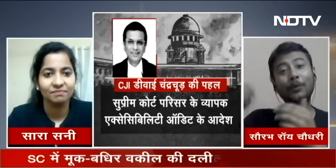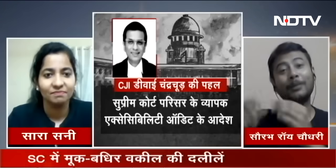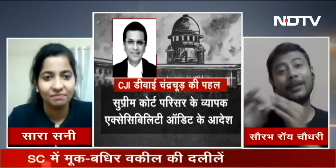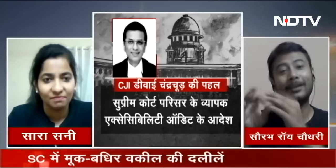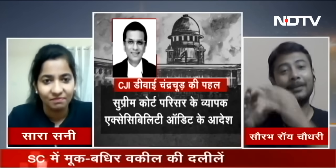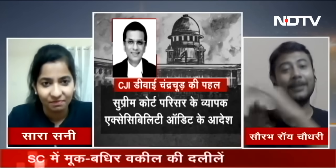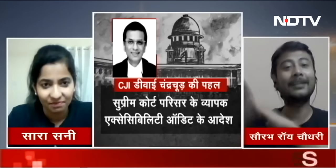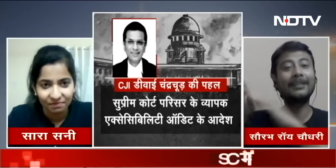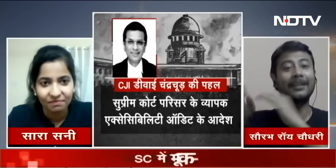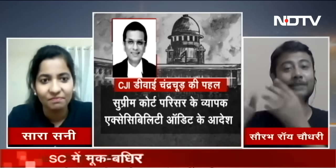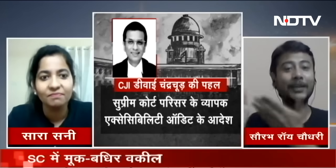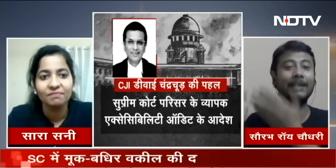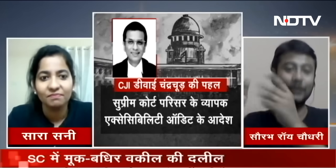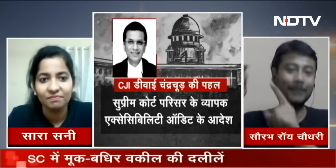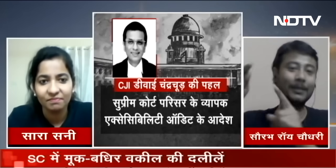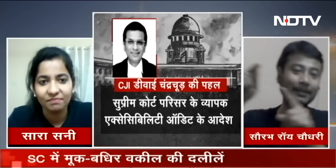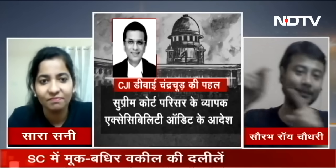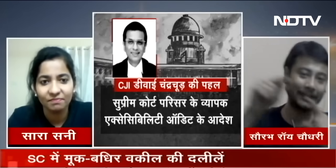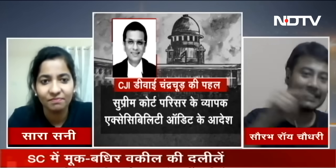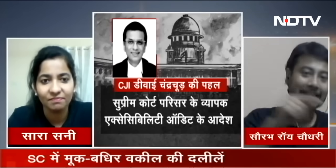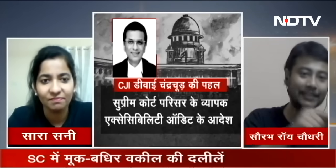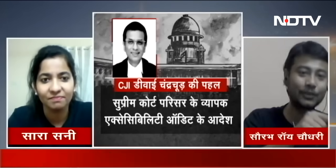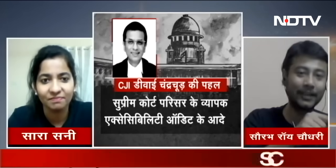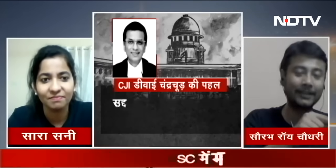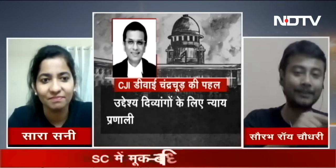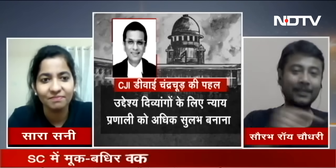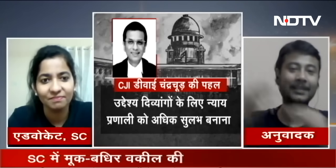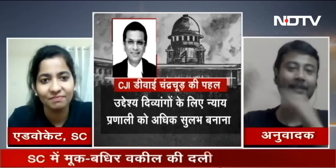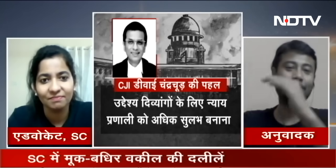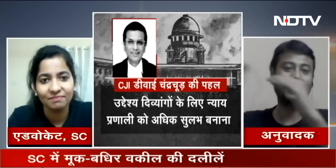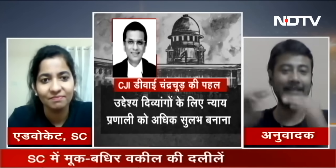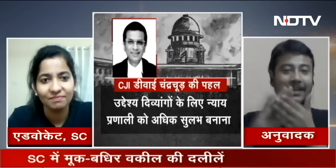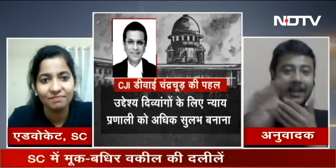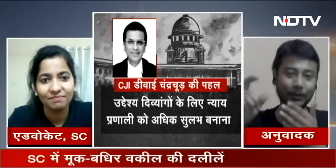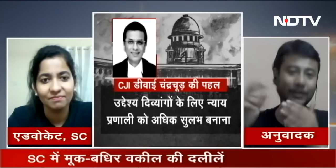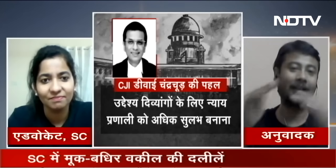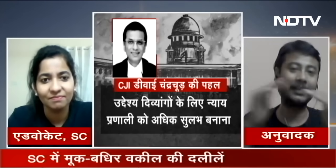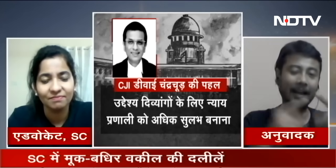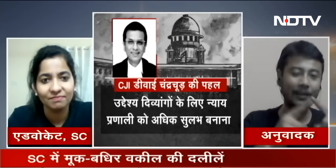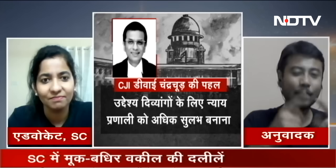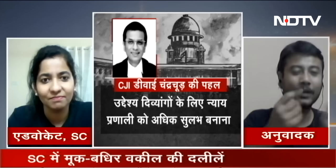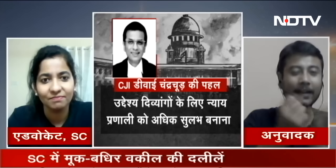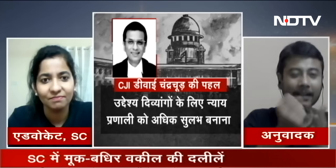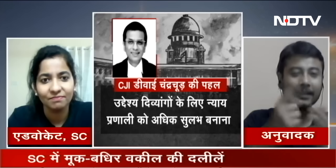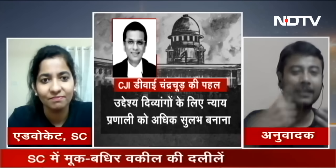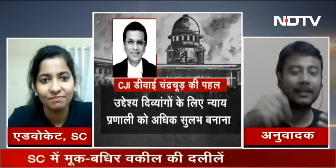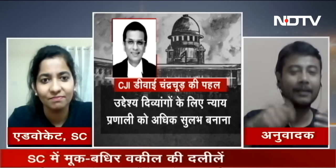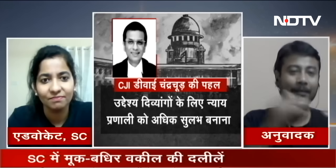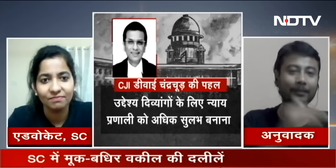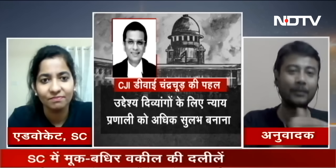टॉप कोर्ट में ही इंटरप्रेटर अंदर आ चुके हैं, तो इसका मतलब फिर नीचे जो है उसके नीचे हाई कोर्ट है, ट्रायल कोर्ट है,